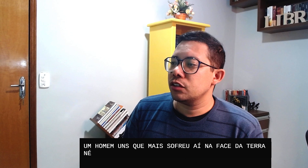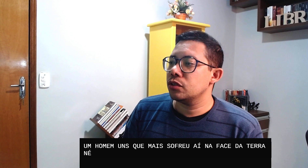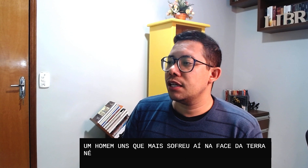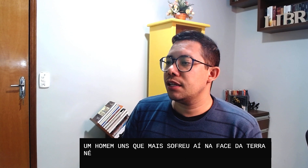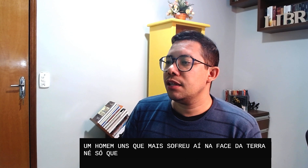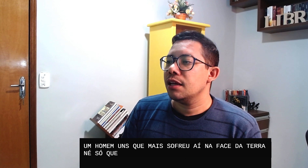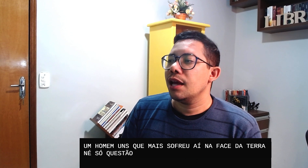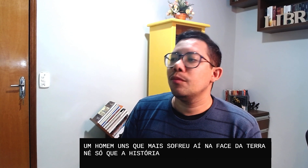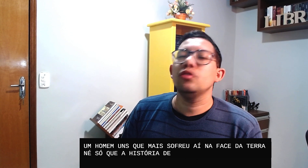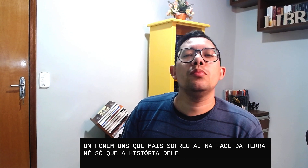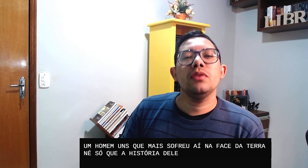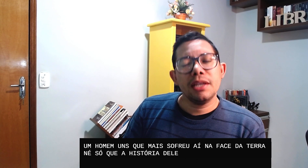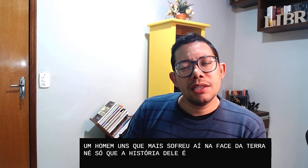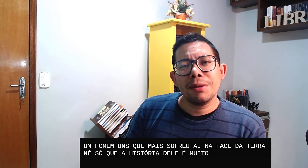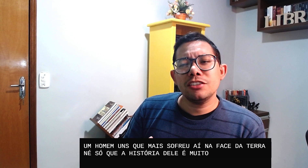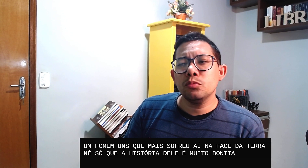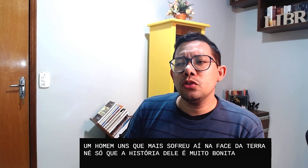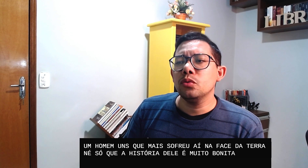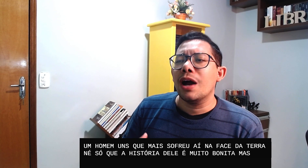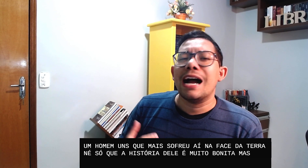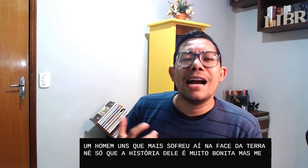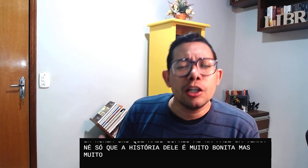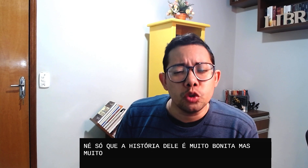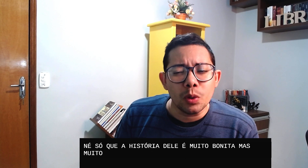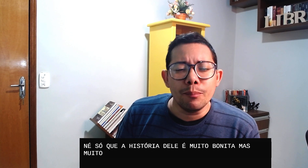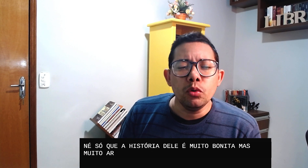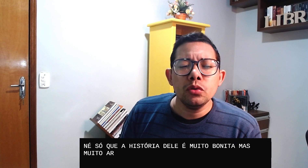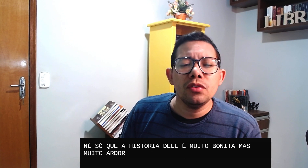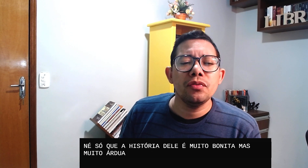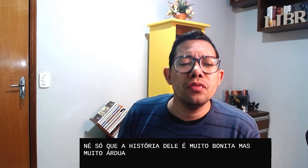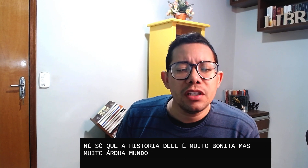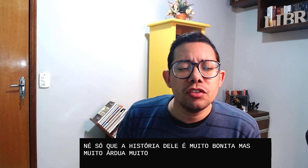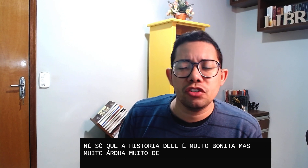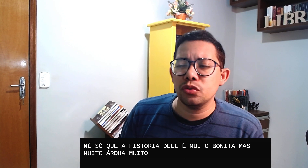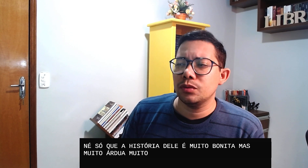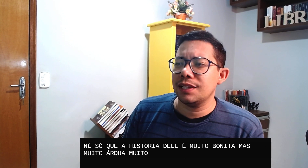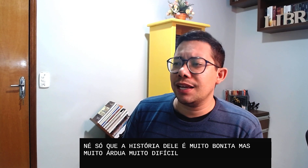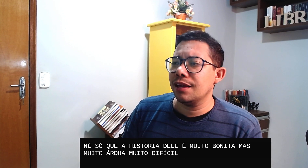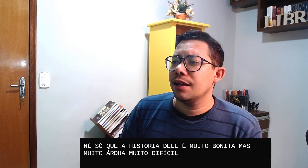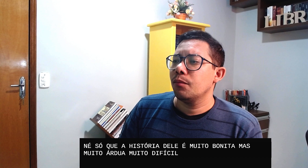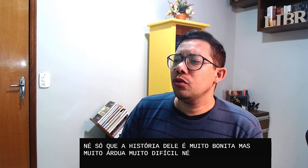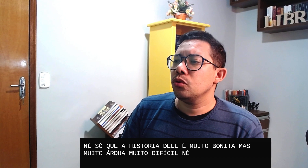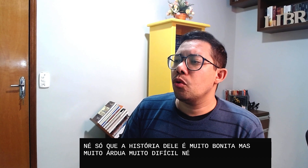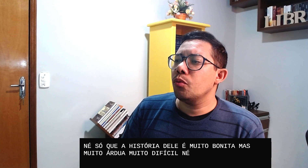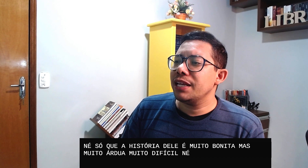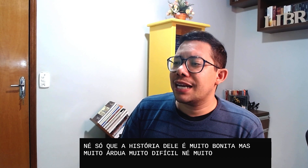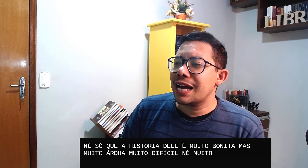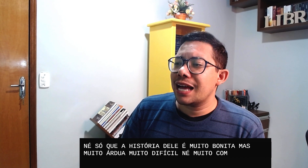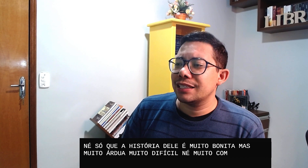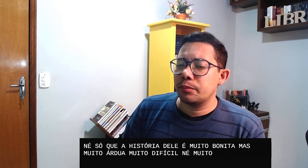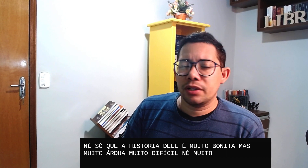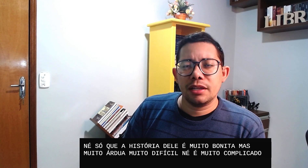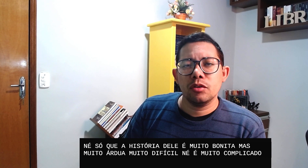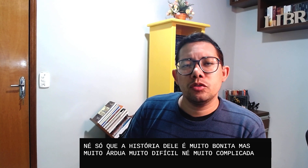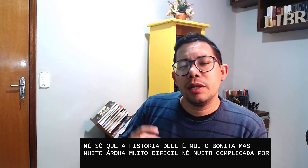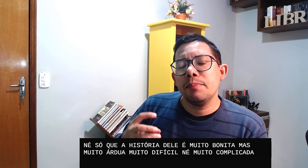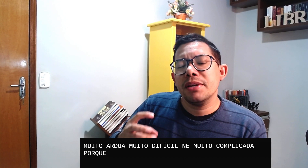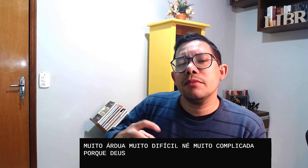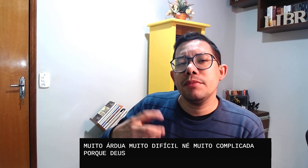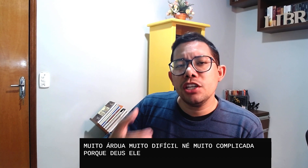história dele é muito bonita, mas muito árdua, muito difícil, né? Muito complicada, porque Deus ele permite